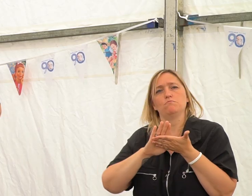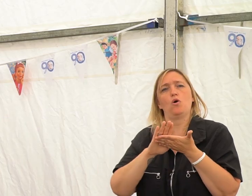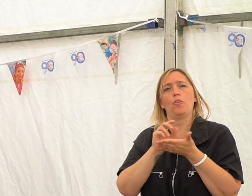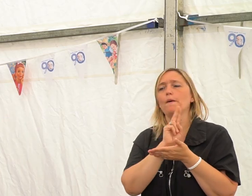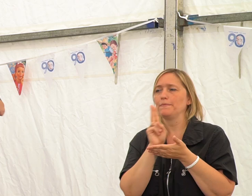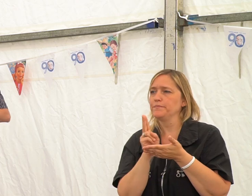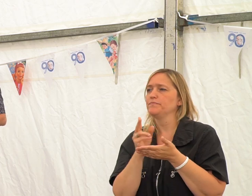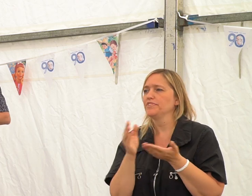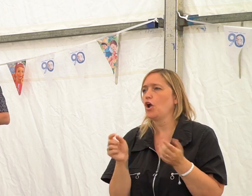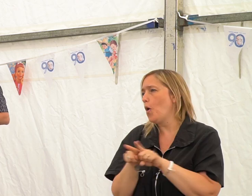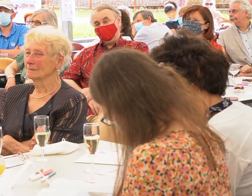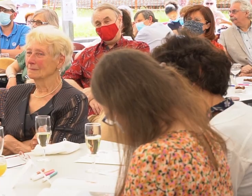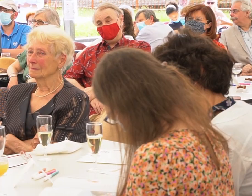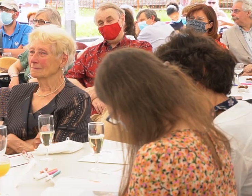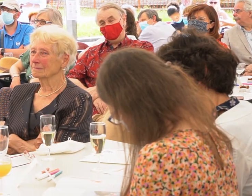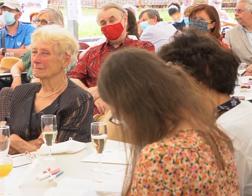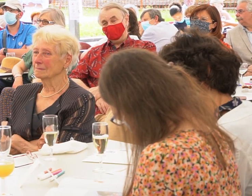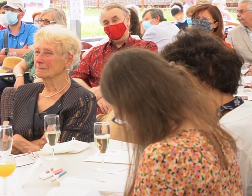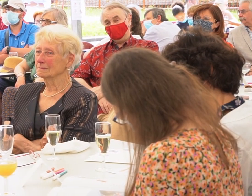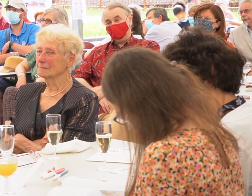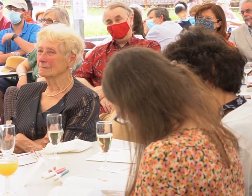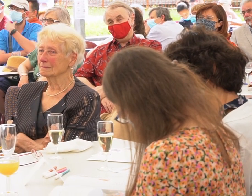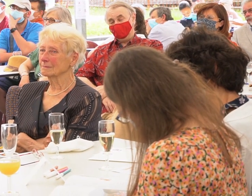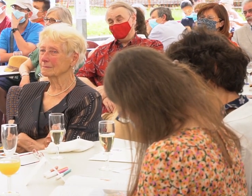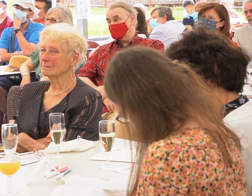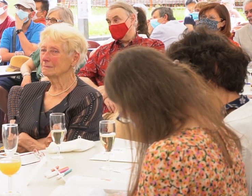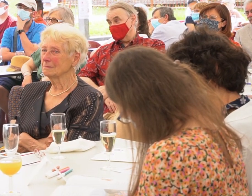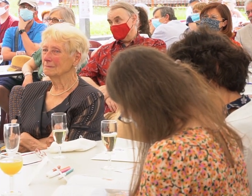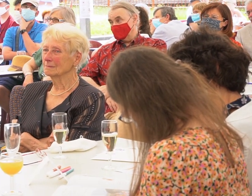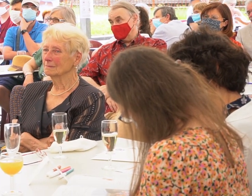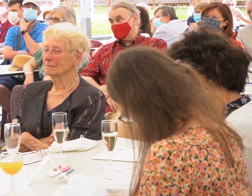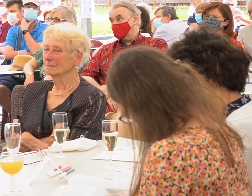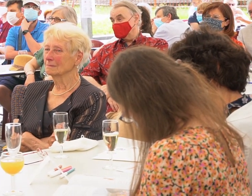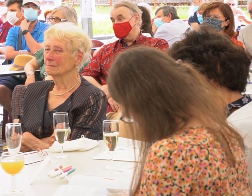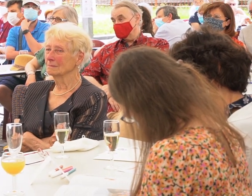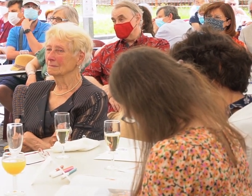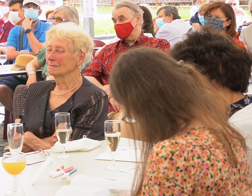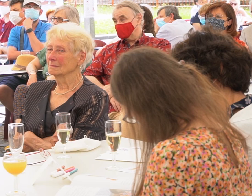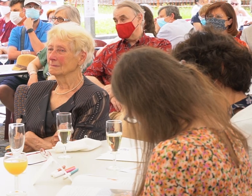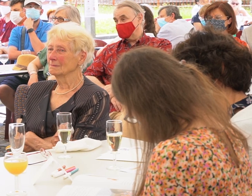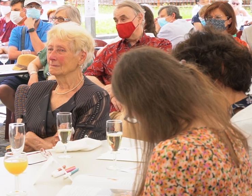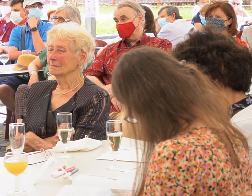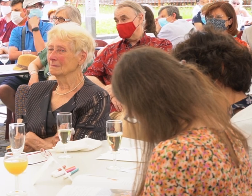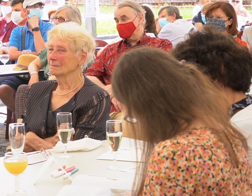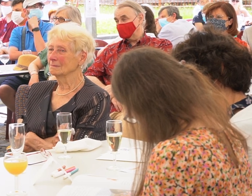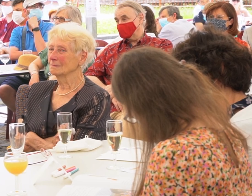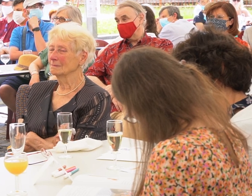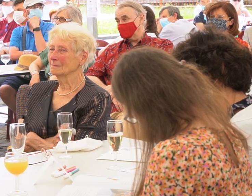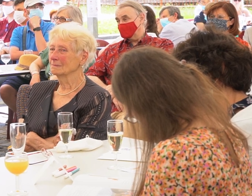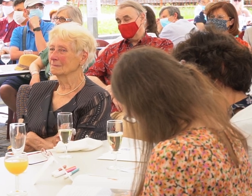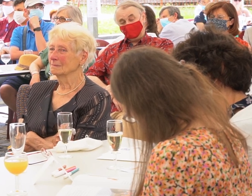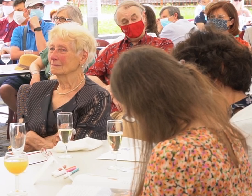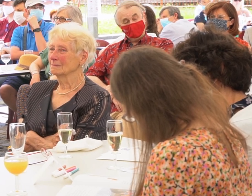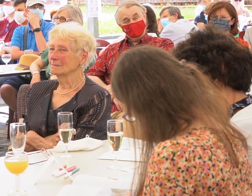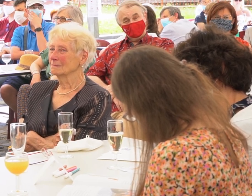particulièrement, mais tous les papas également que nous sommes et qui avons eu un album de Martine à un certain moment dans les mains. Parce que nous